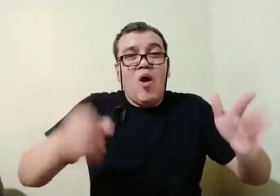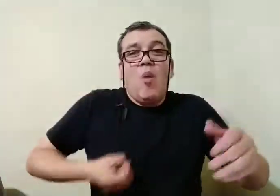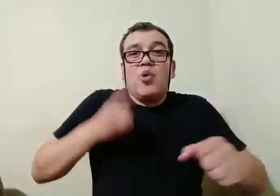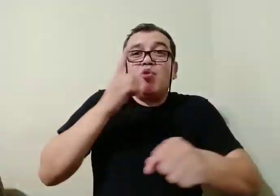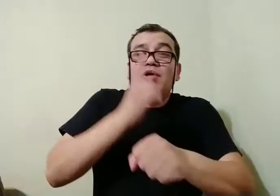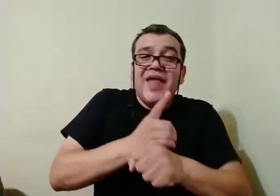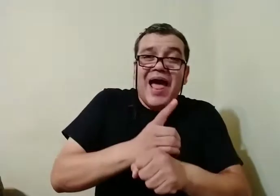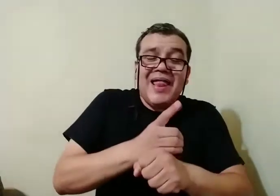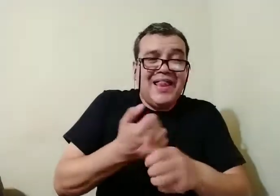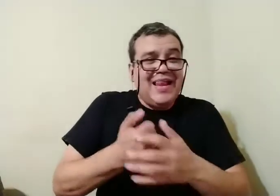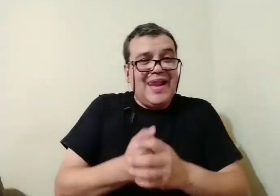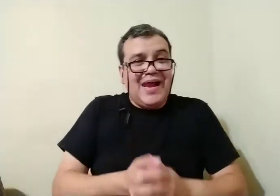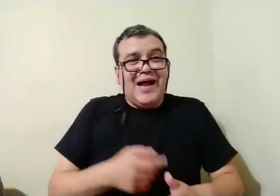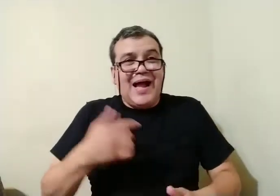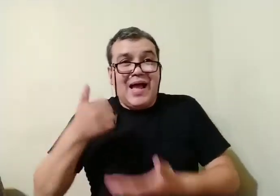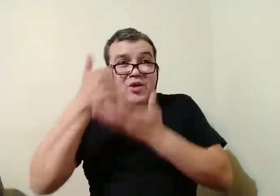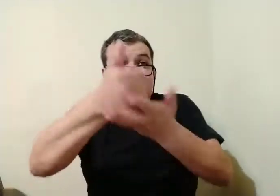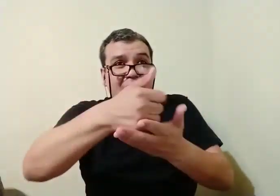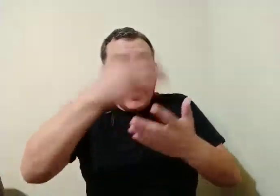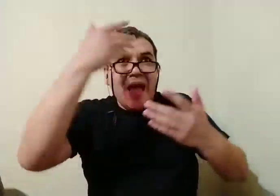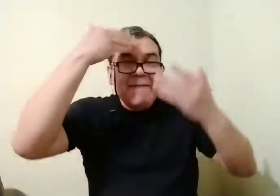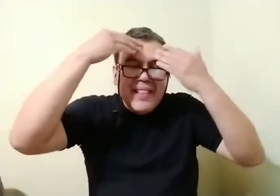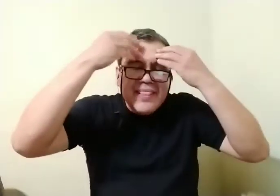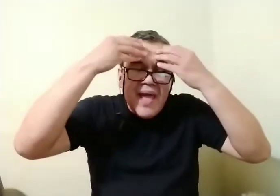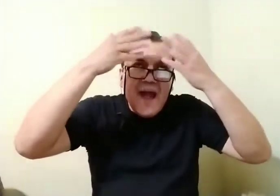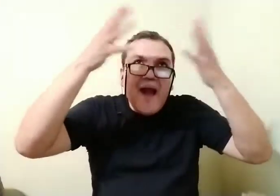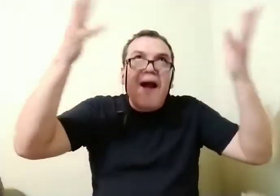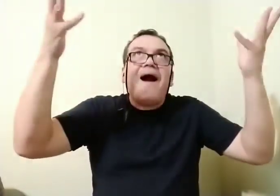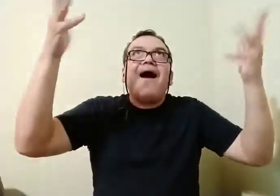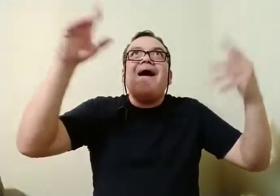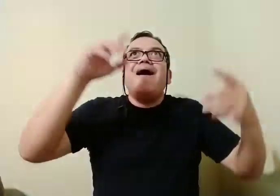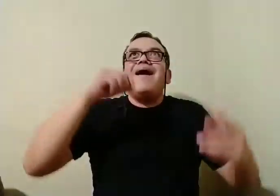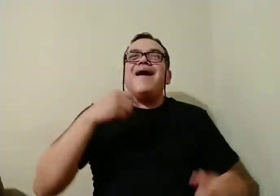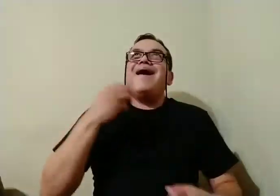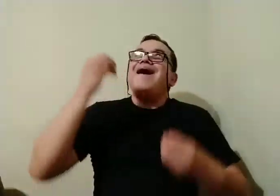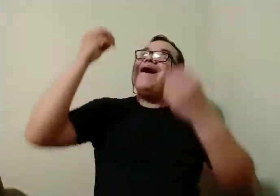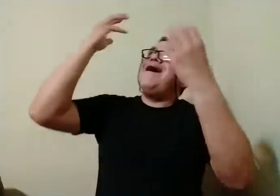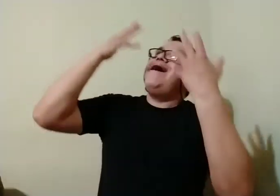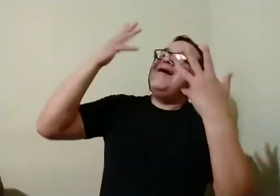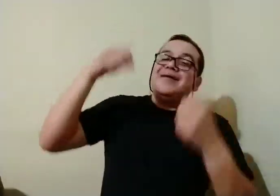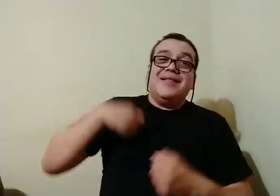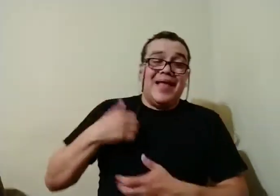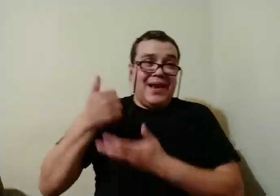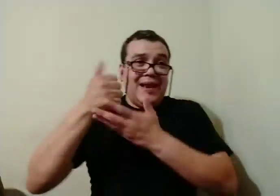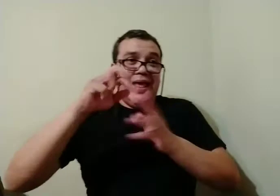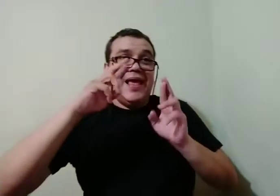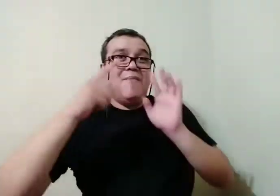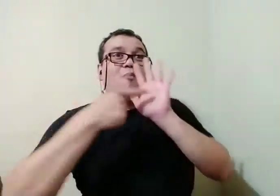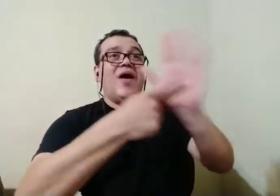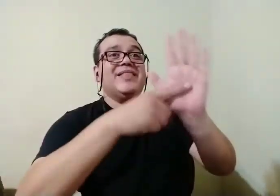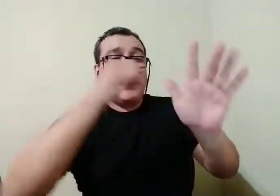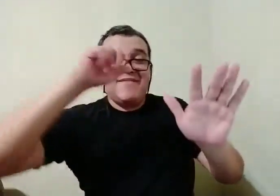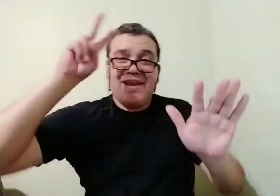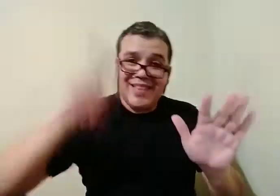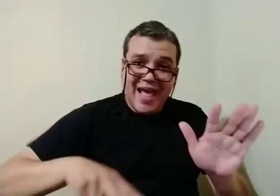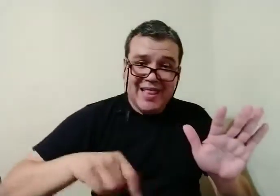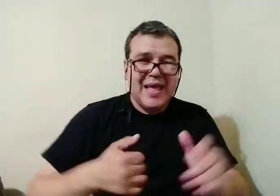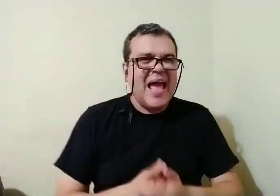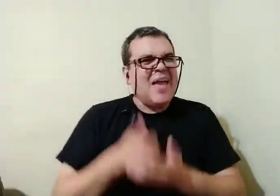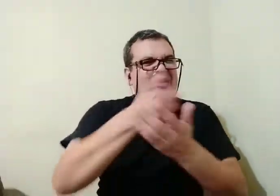la verdad. Rompe los lazos de prejuicio que nos esclavizan. Triunfa sobre